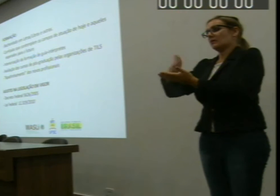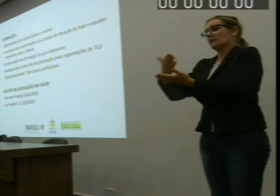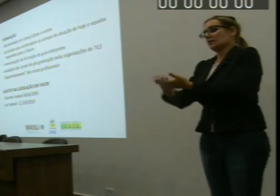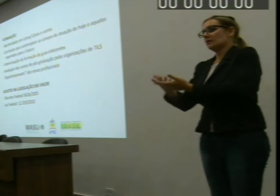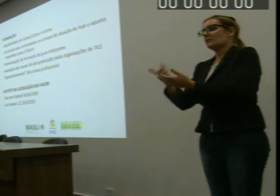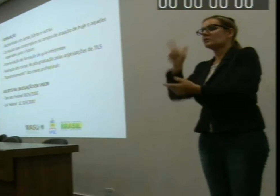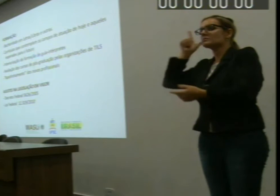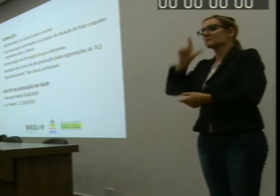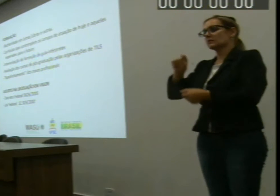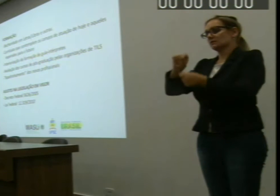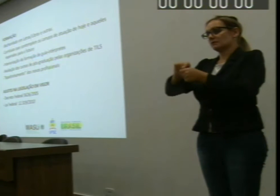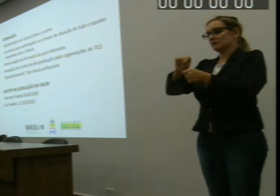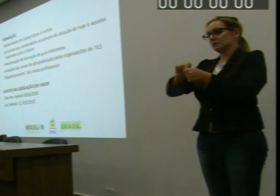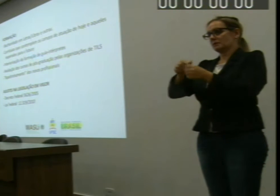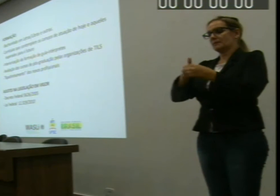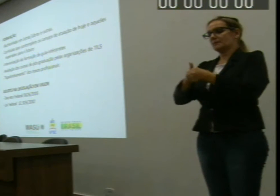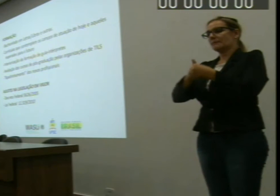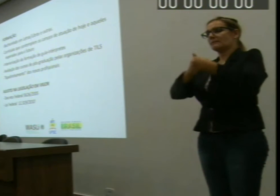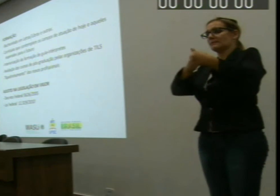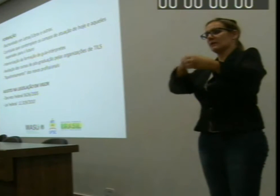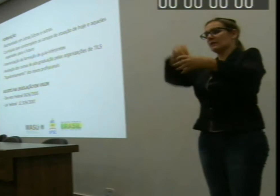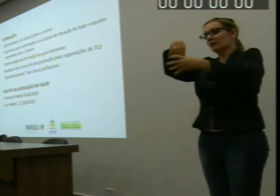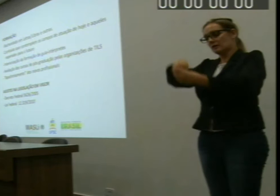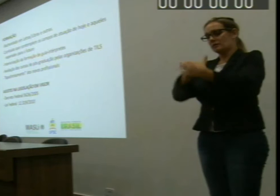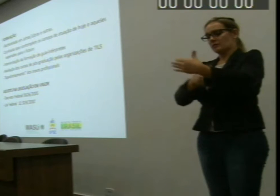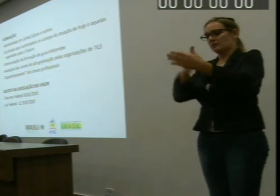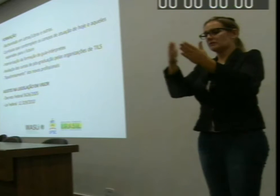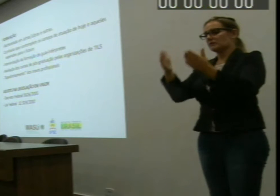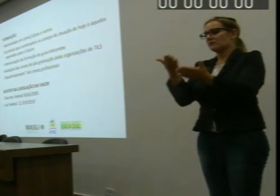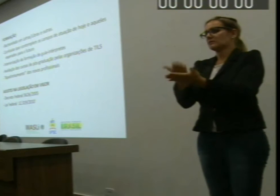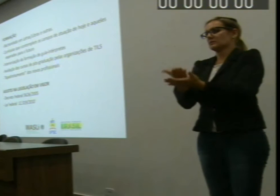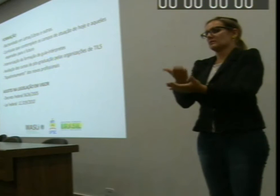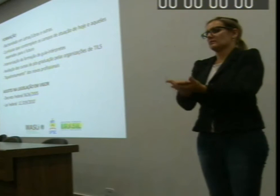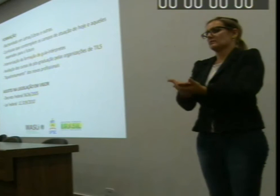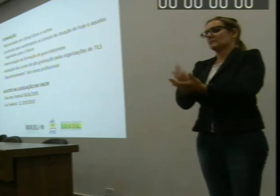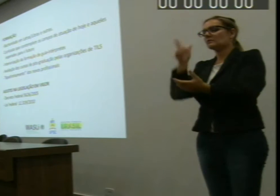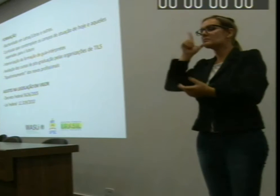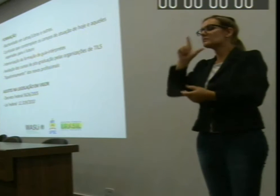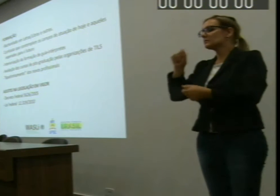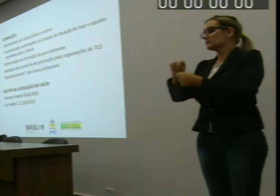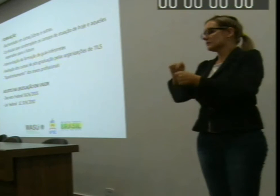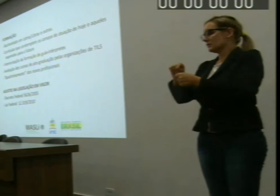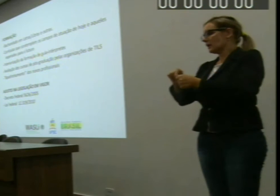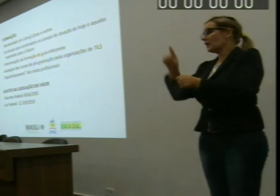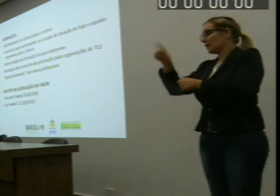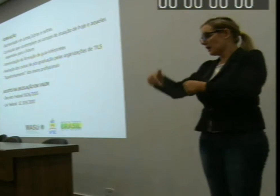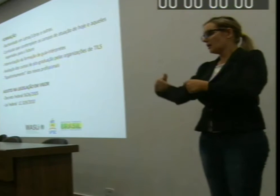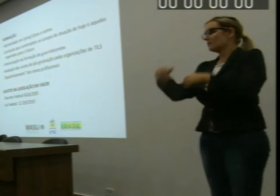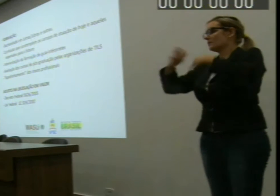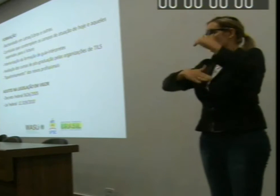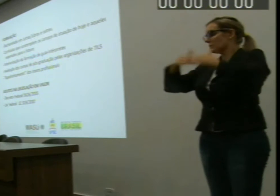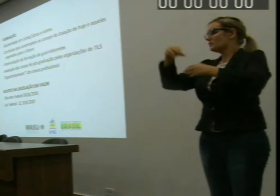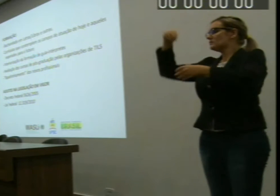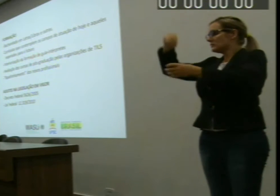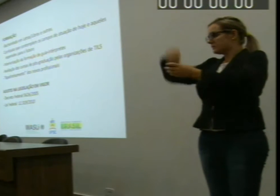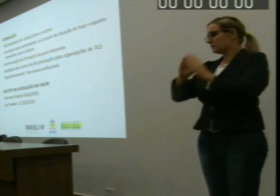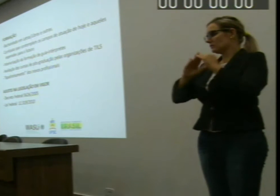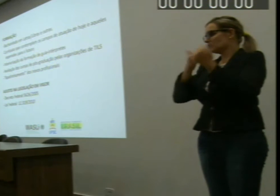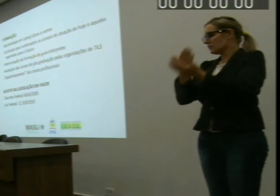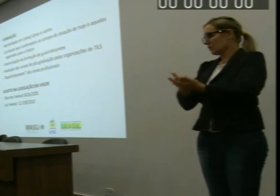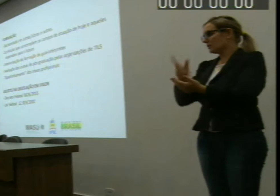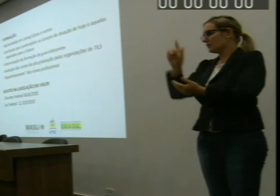interpretação pros alunos na sala de aula também os alunos fos cegos na sala de aula como funcionário como intérprete guia intérprete